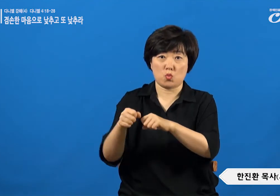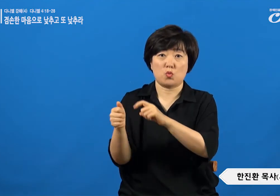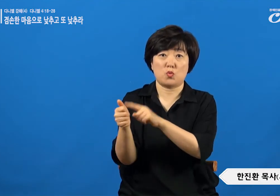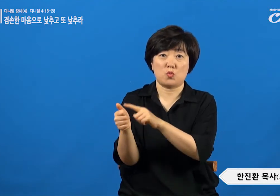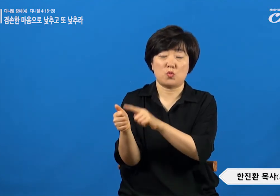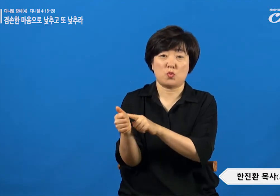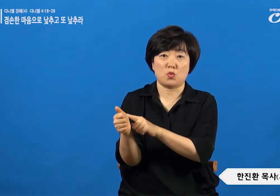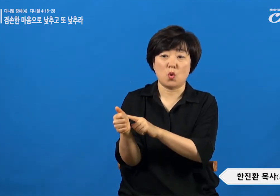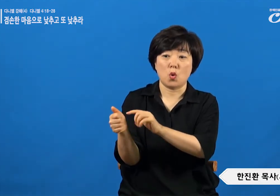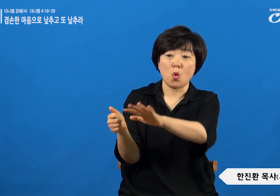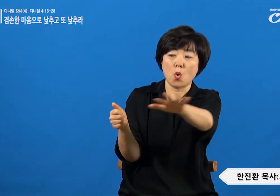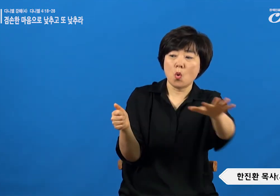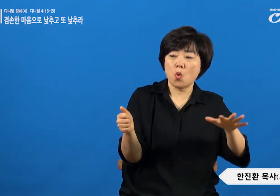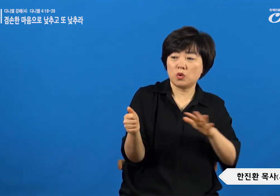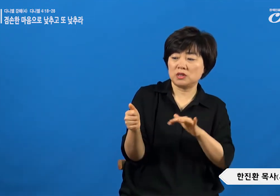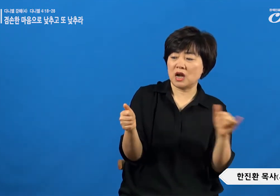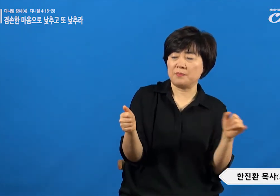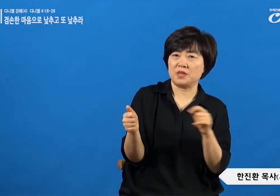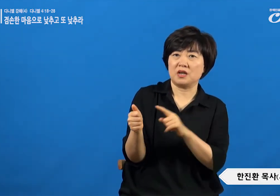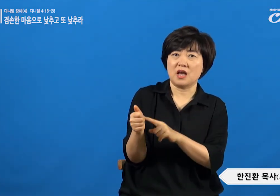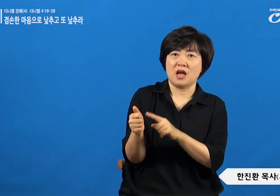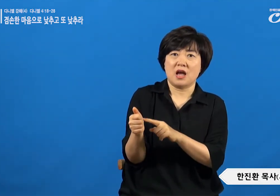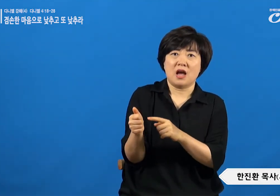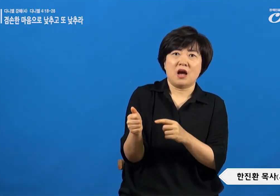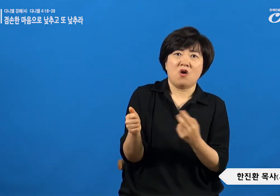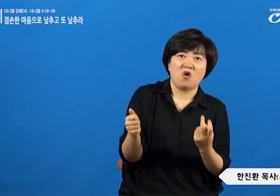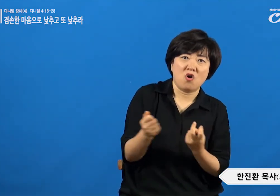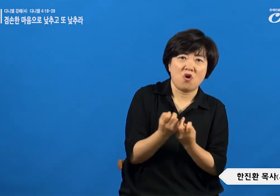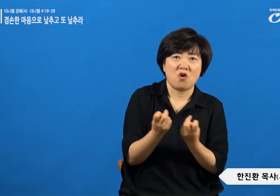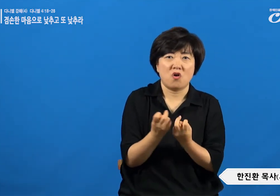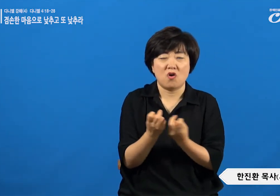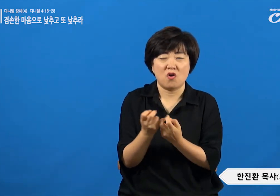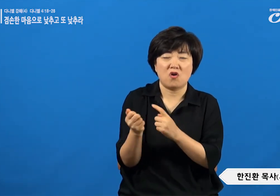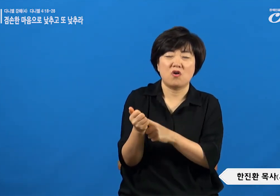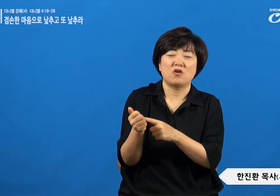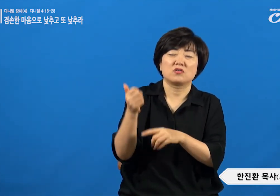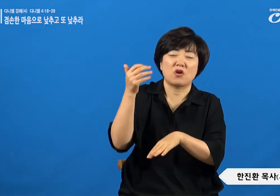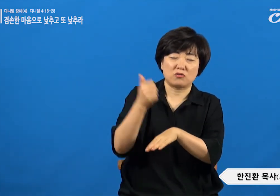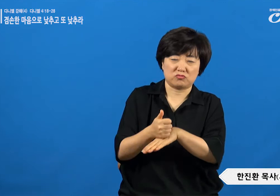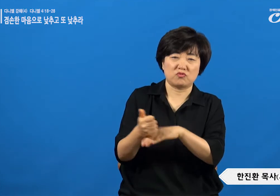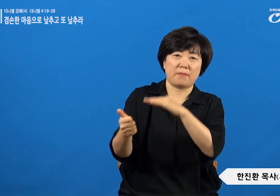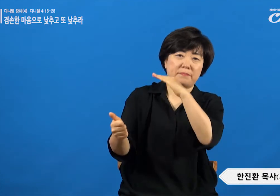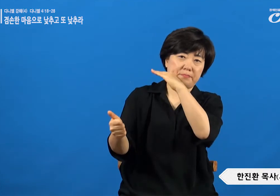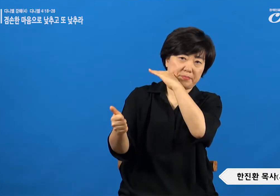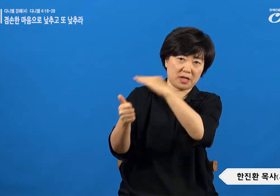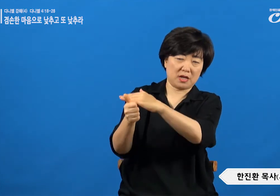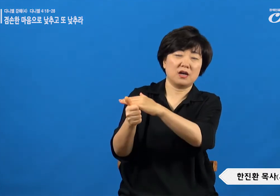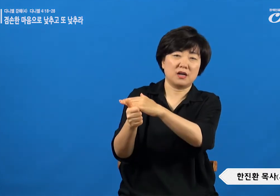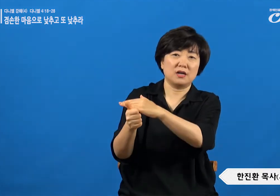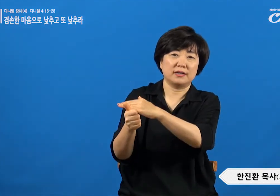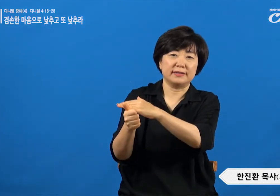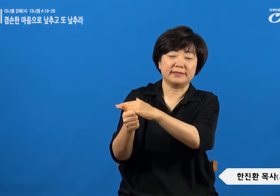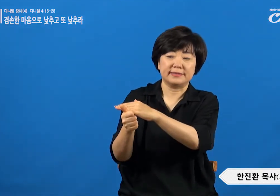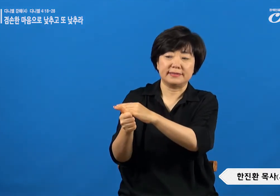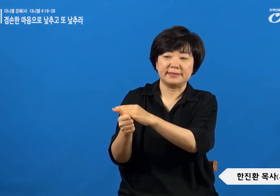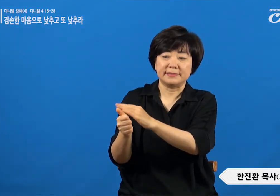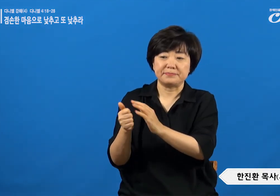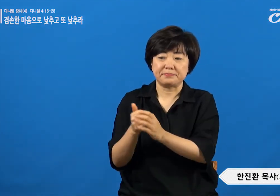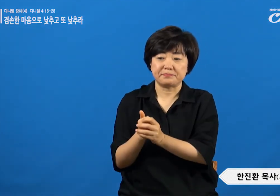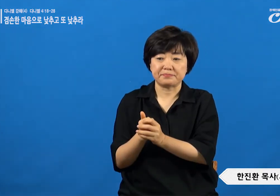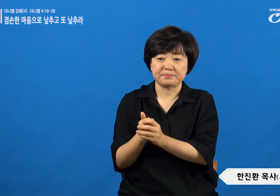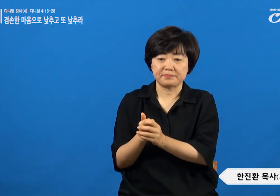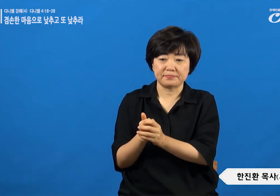행동하고 하니까 온 나라가 난리가 났겠죠. 결국은 느부갓네살 왕은